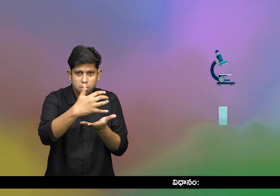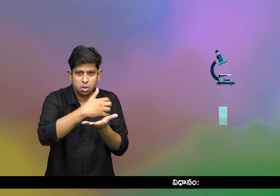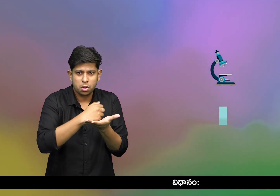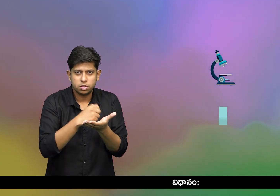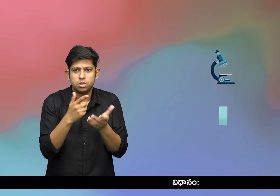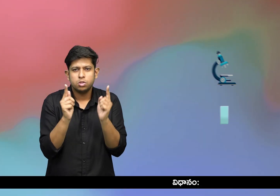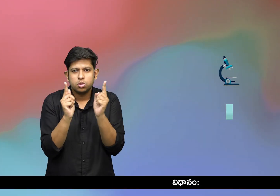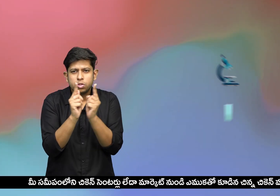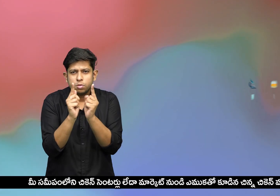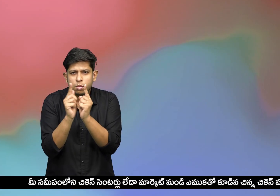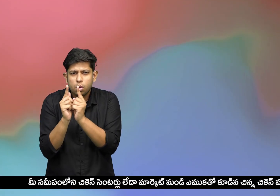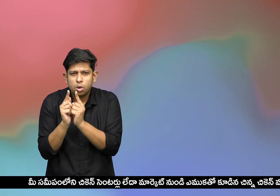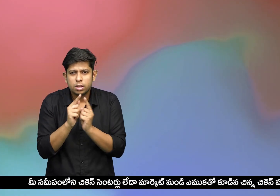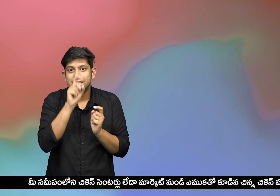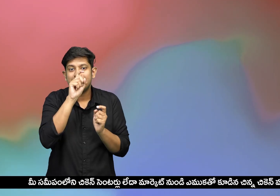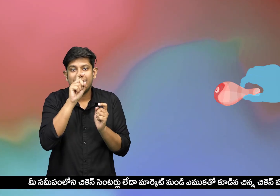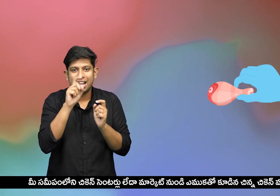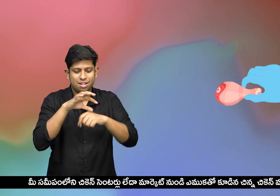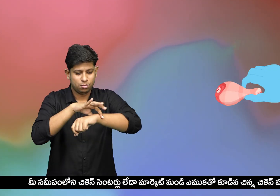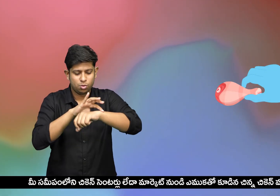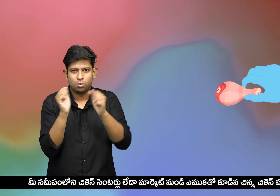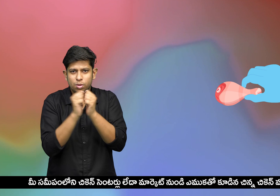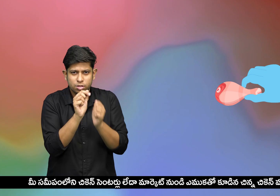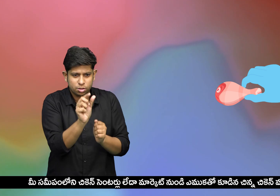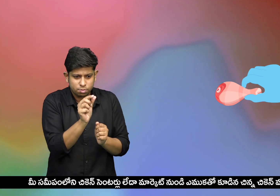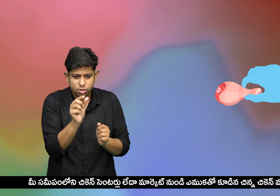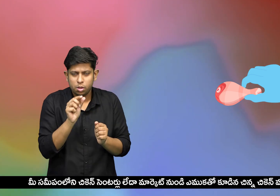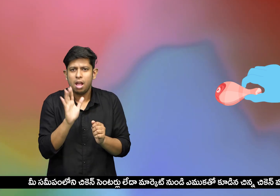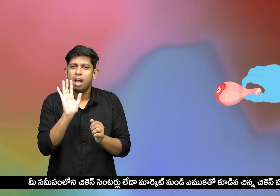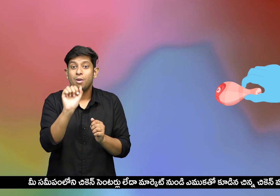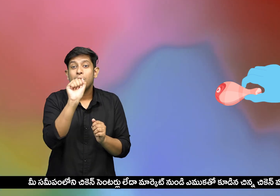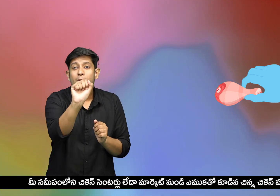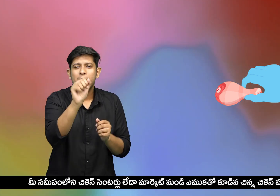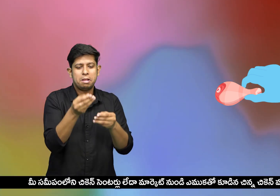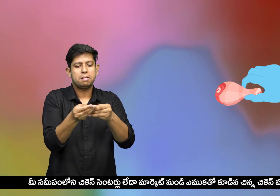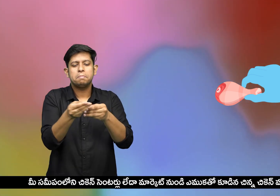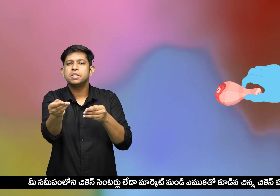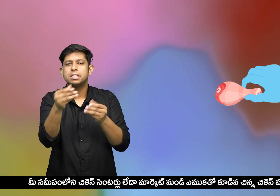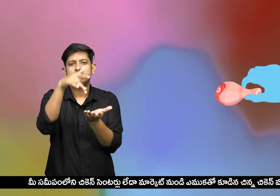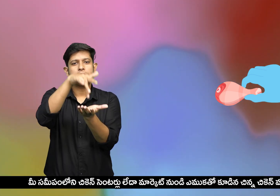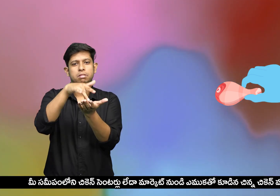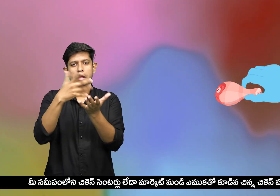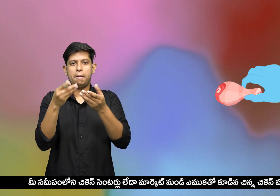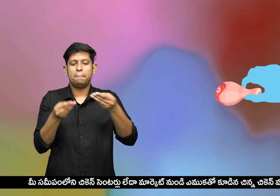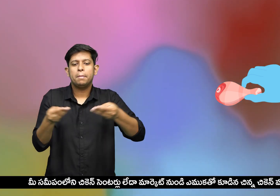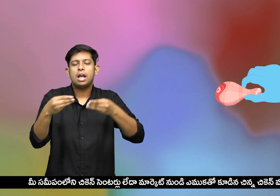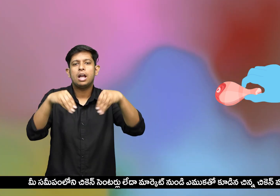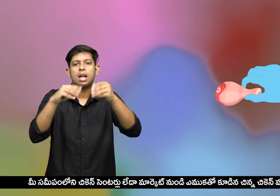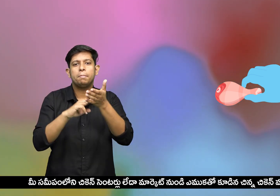విధానం: మీ సమీపంలోని చికెన్ సెంటర్లు లేదా మార్కెట్ నుండి ఎముకతో కూడిన చిన్న